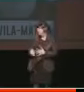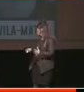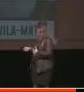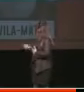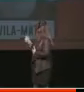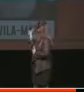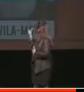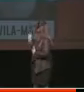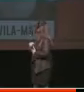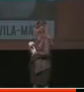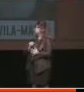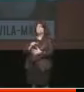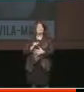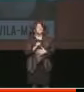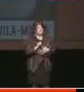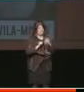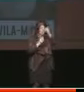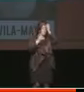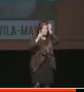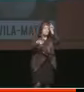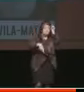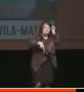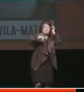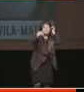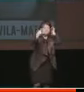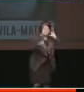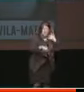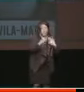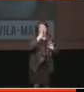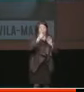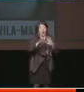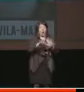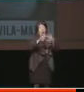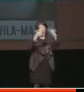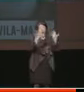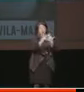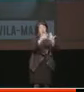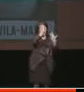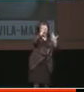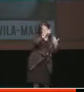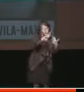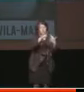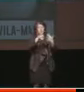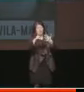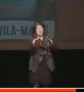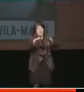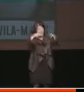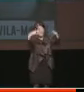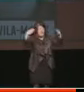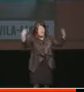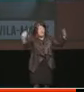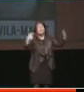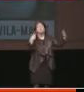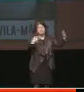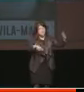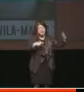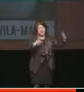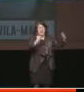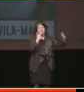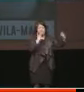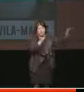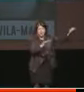ora a proposito di esploratori di mondi e di culture al salone abbiamo invitato un lettore molto